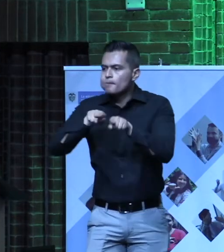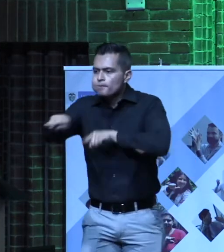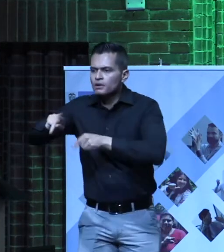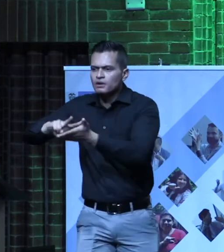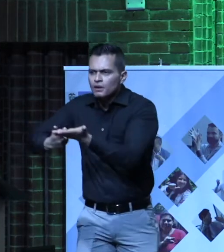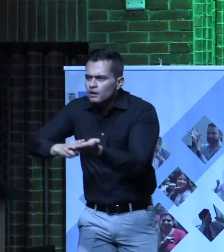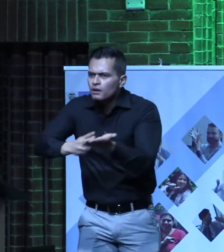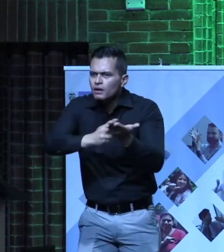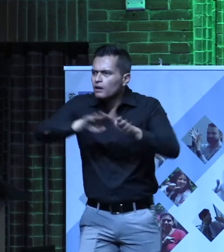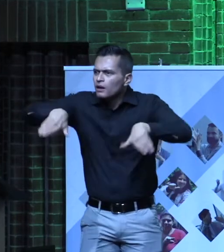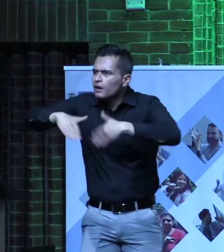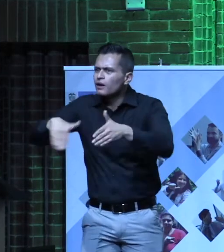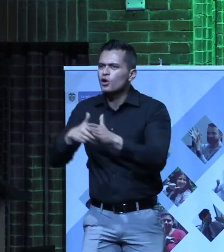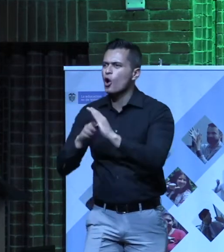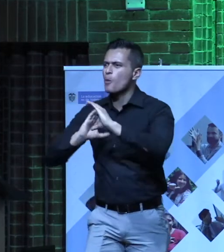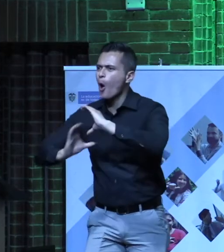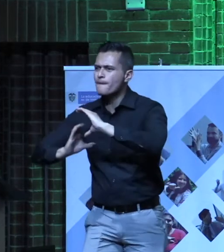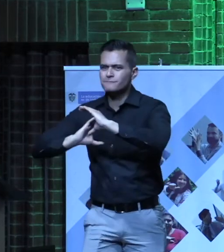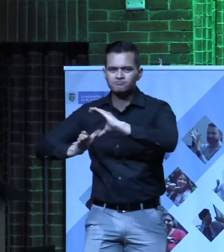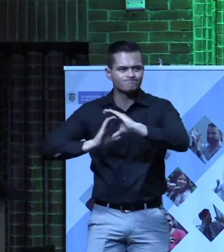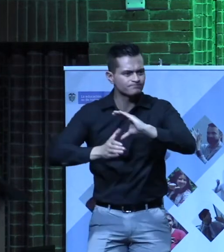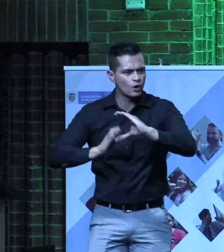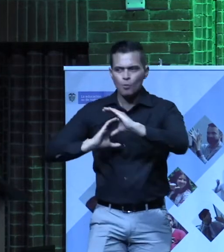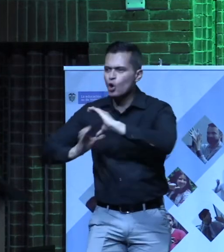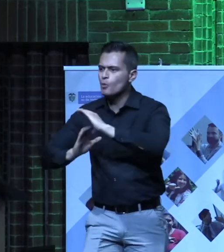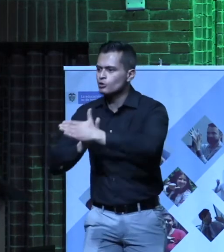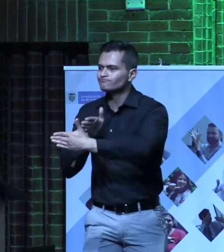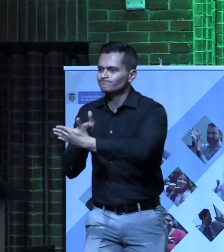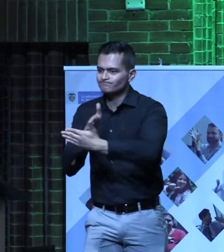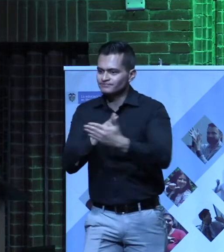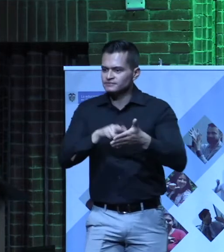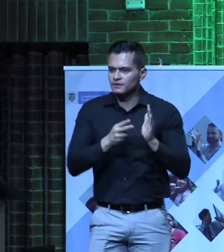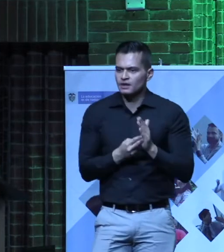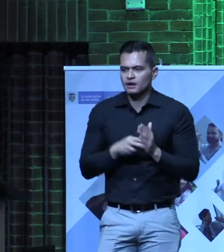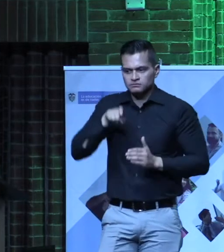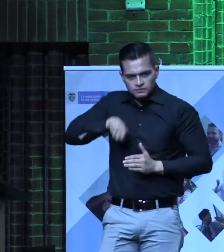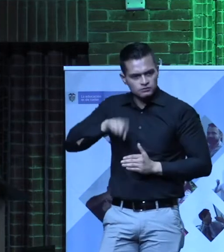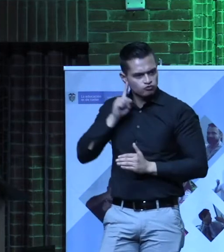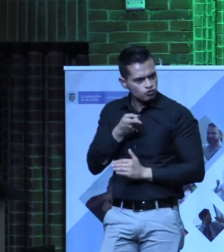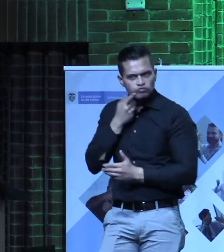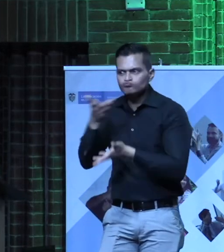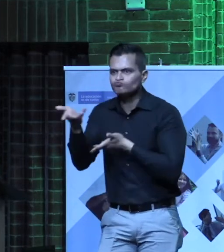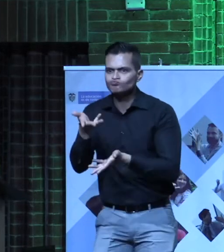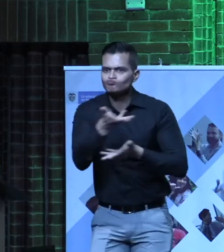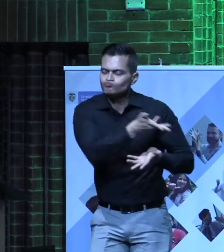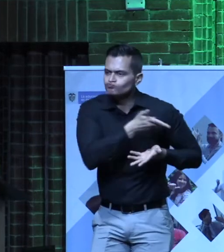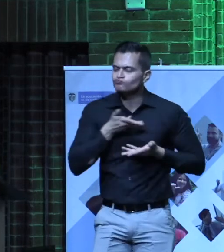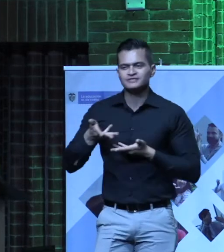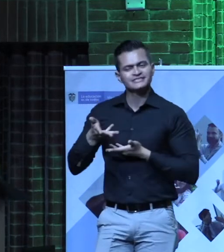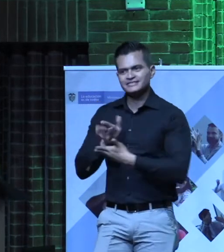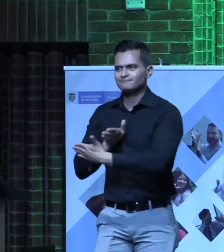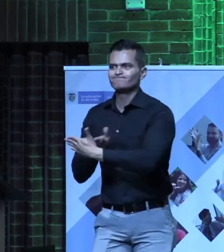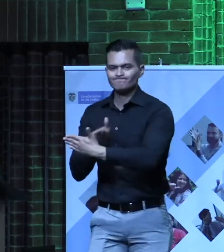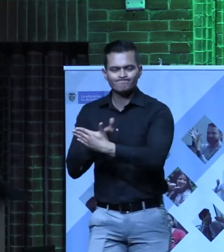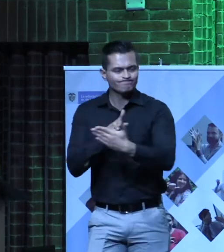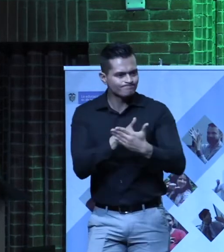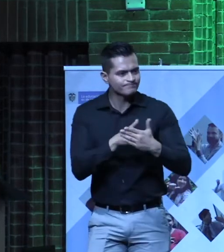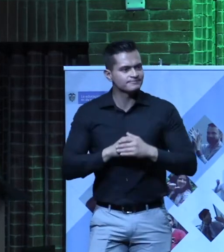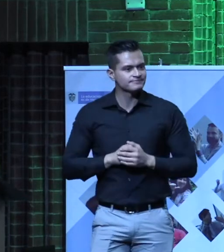esto constriñe todas las posibilidades de las personas sordas y limita su libertad. Ese es el tercer